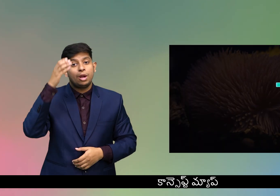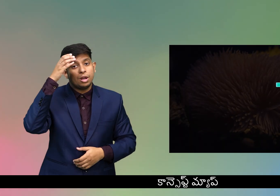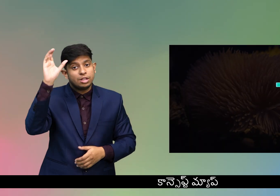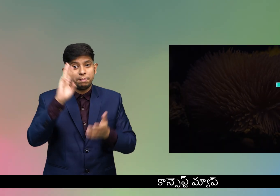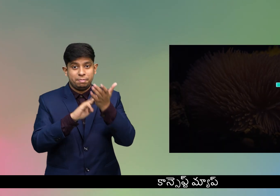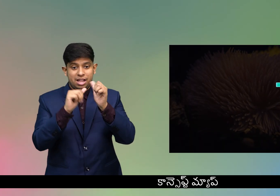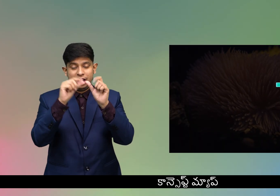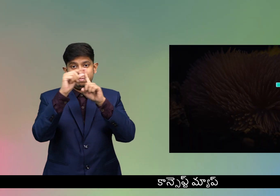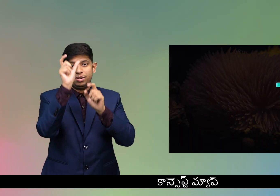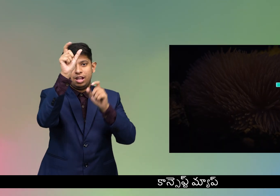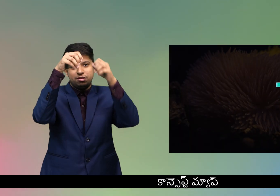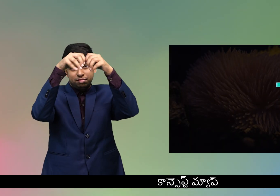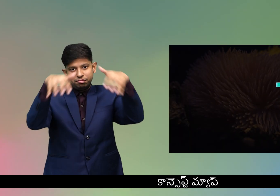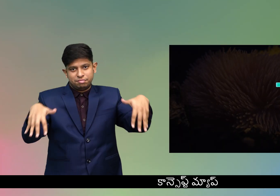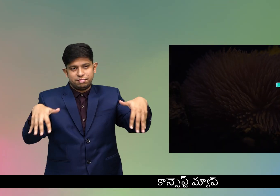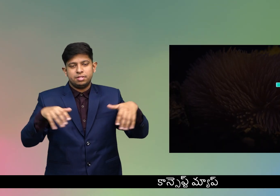కాన్సెప్ట్ మ్యాప్.